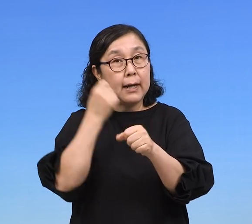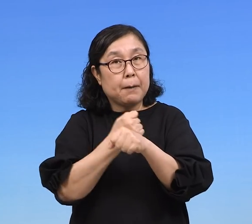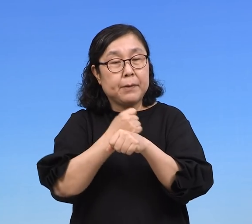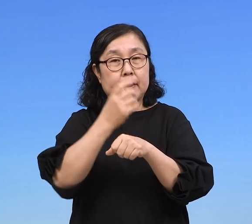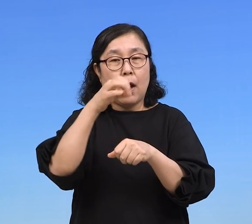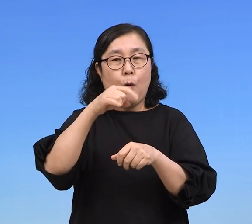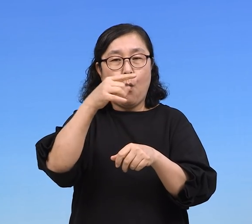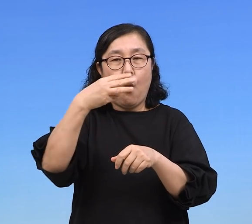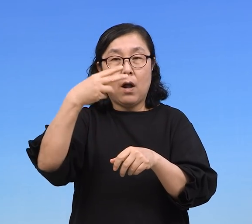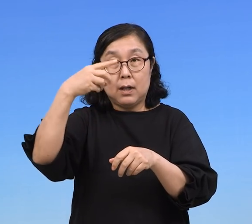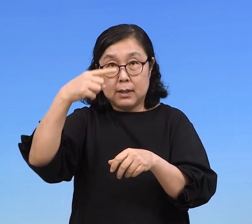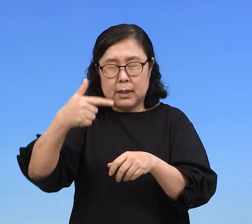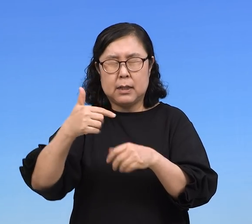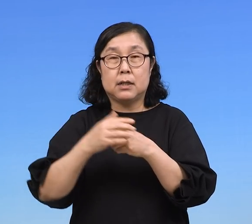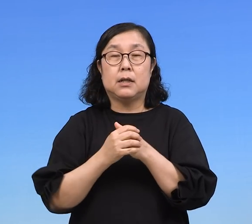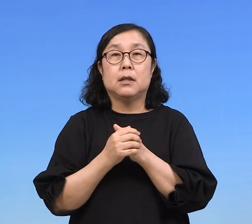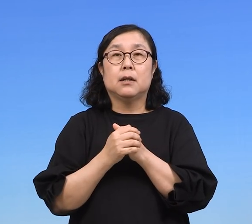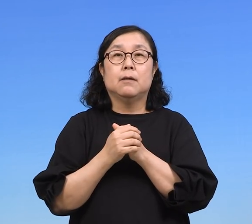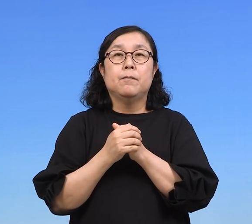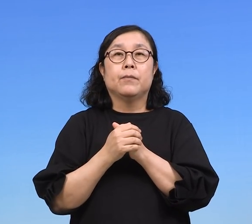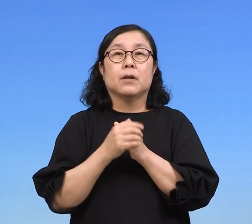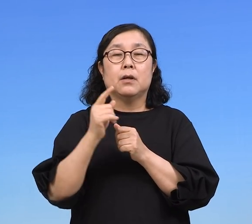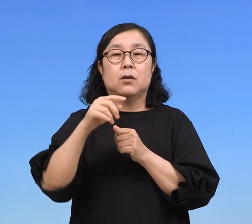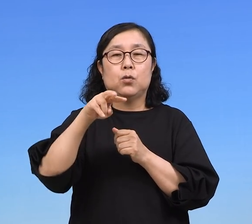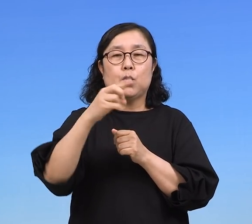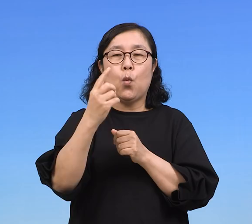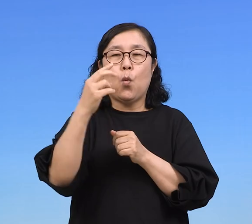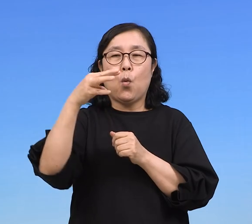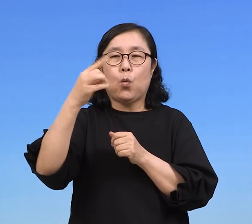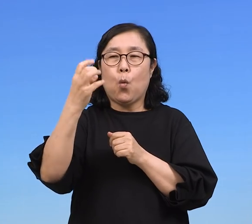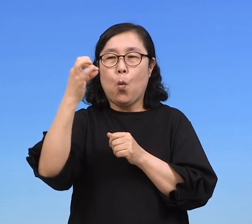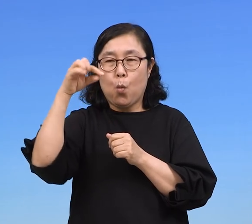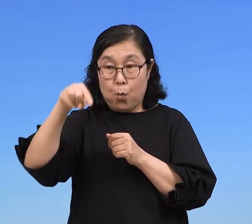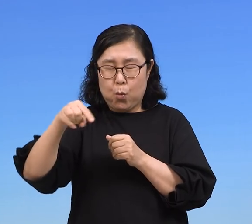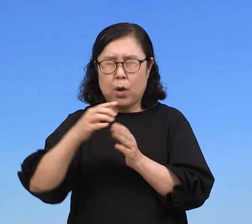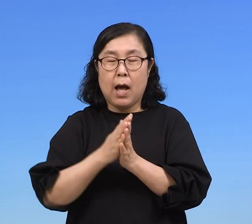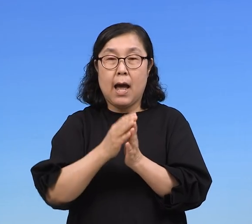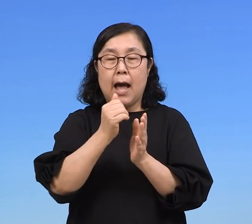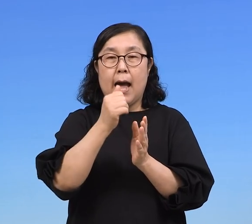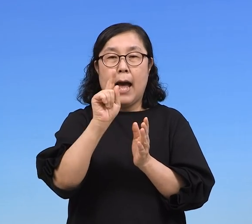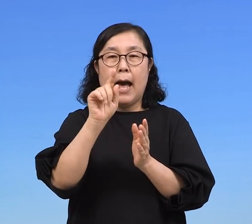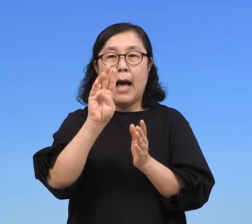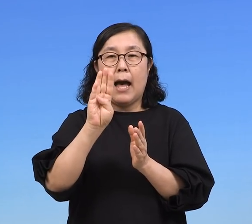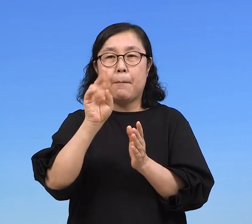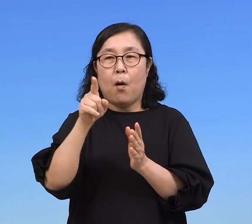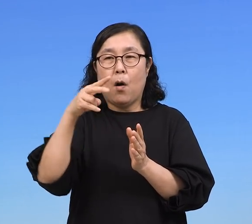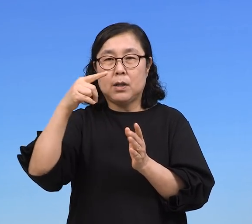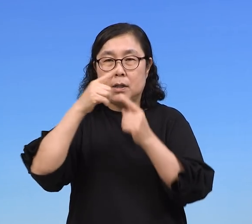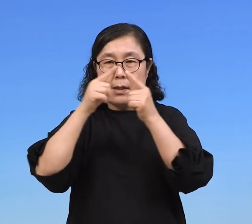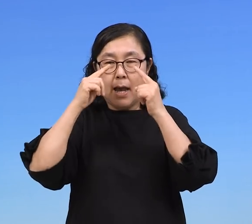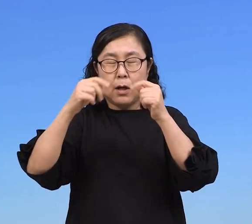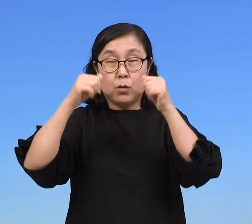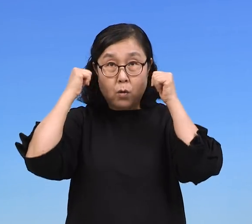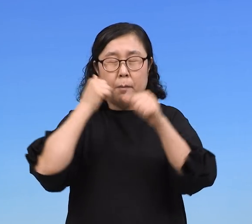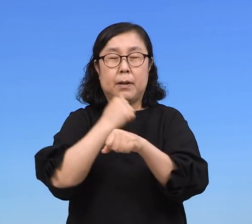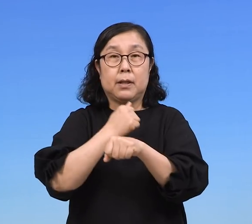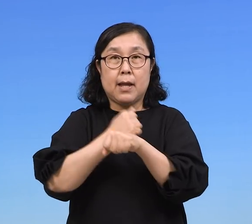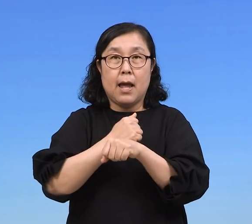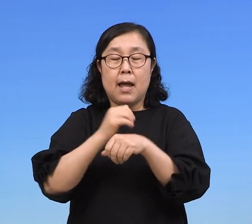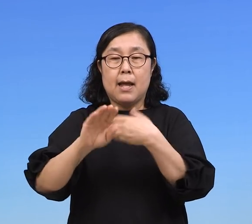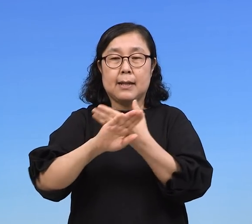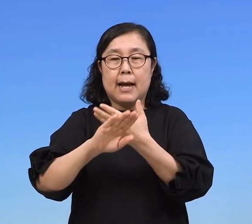이 월든이라는 책은요, 저자 소로우의 그 대단한 분이에요. 이분이 하버드 대학교를 졸업했는데